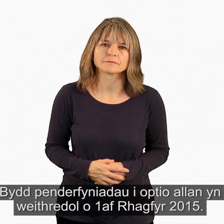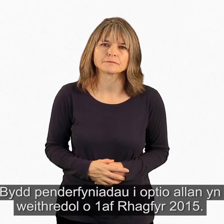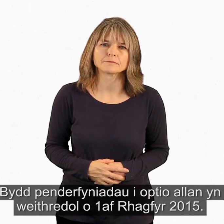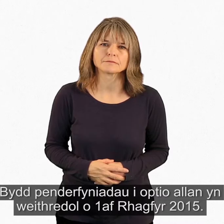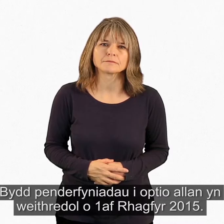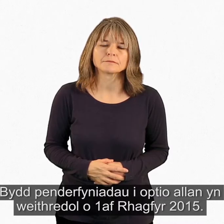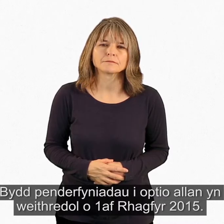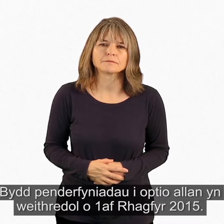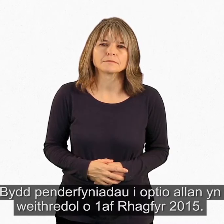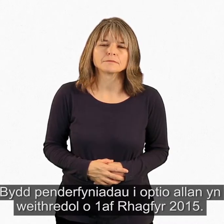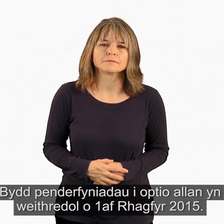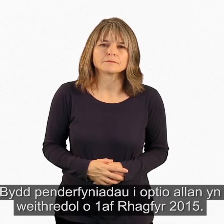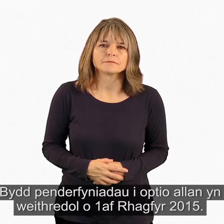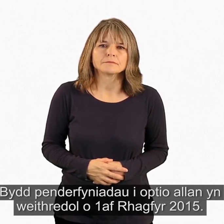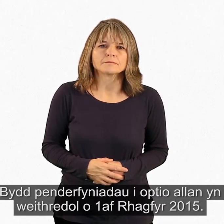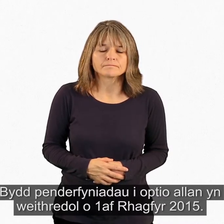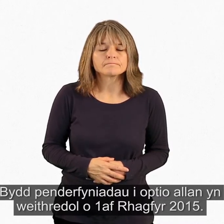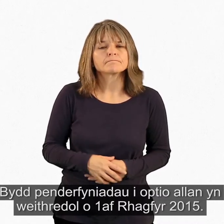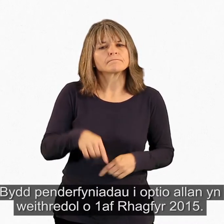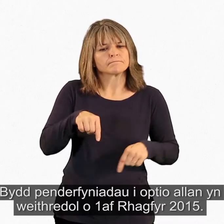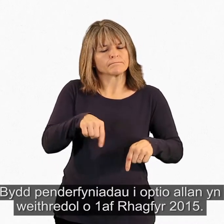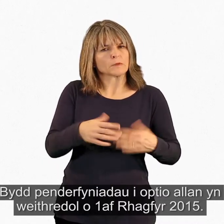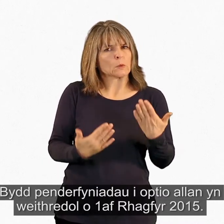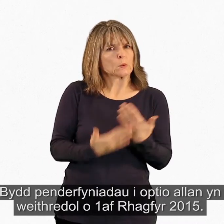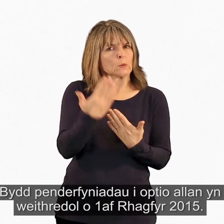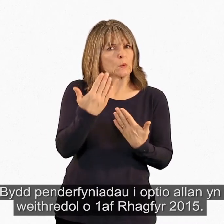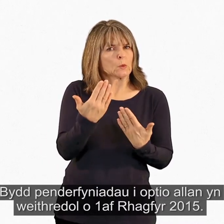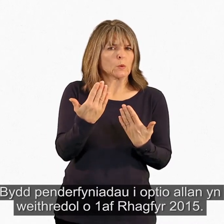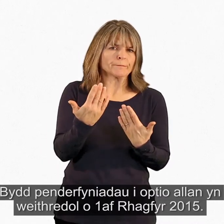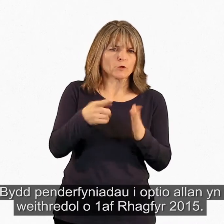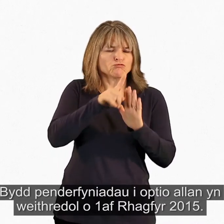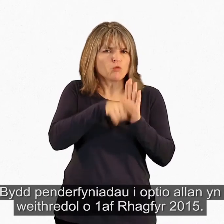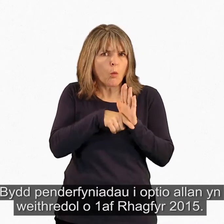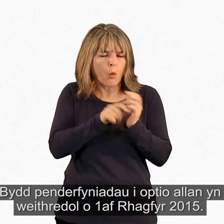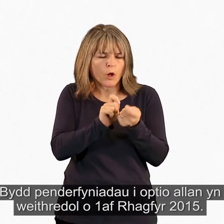Bydd penderfyniadau i optio allan yn weithredol o'r cyntaf o rhagfyr 2015